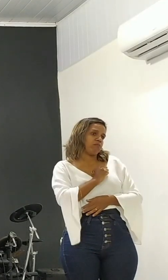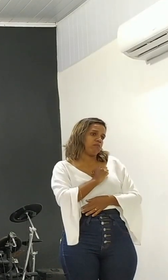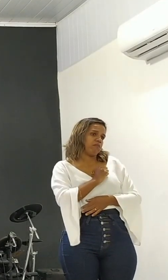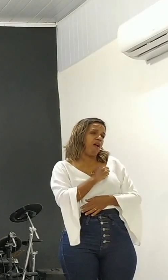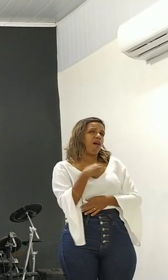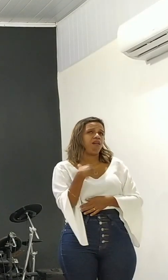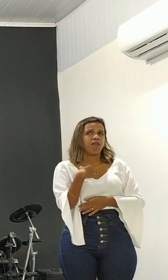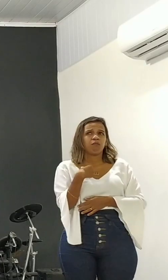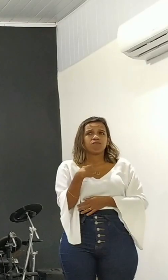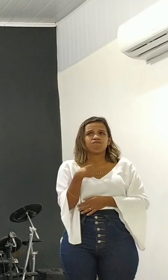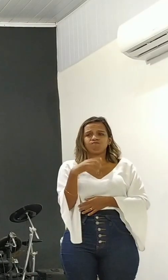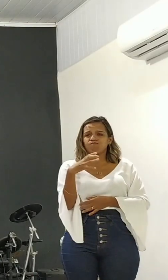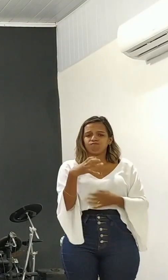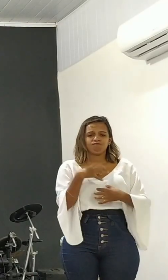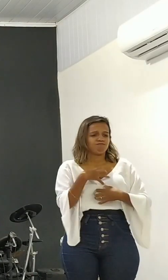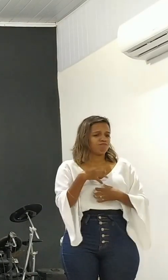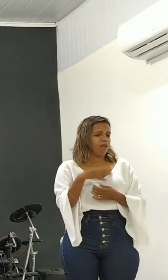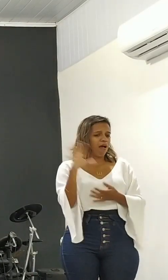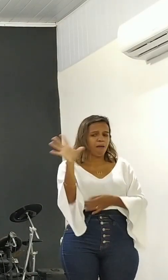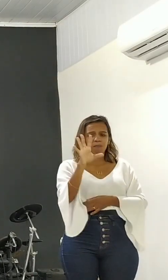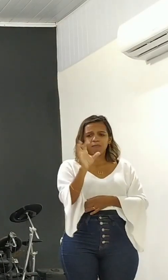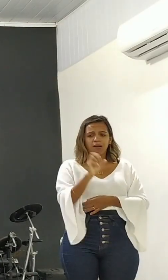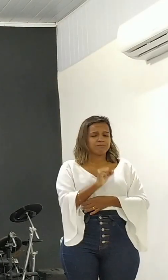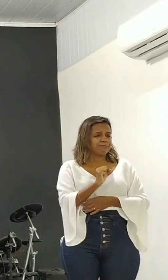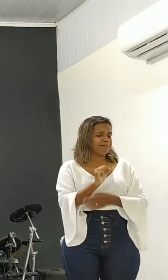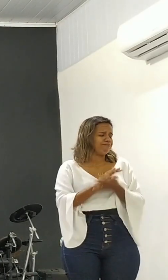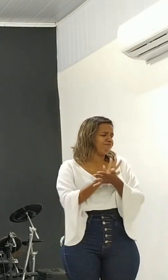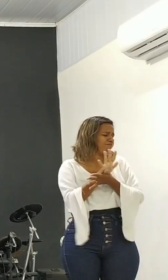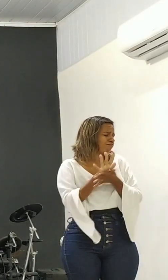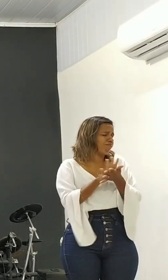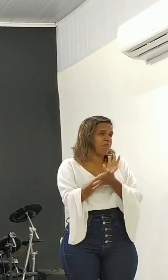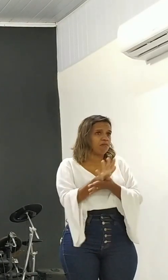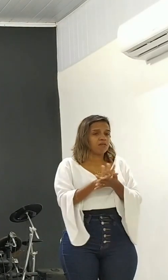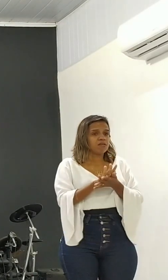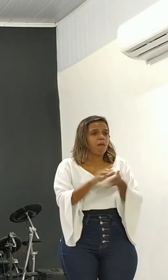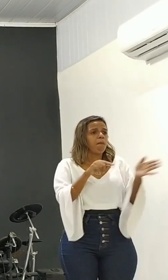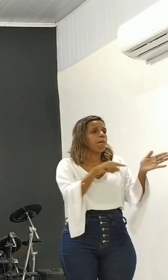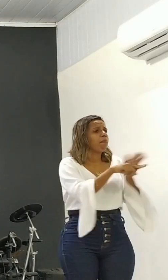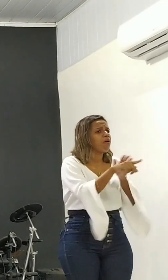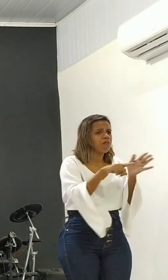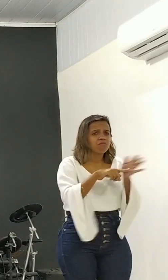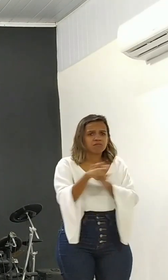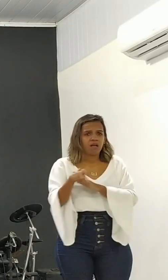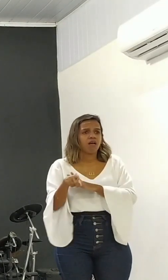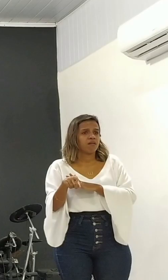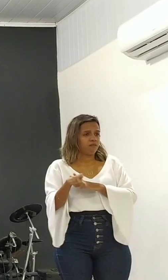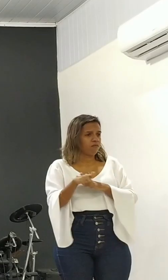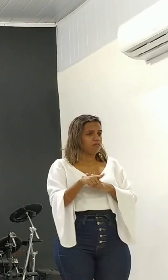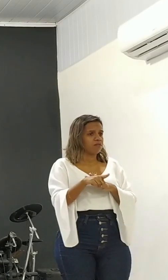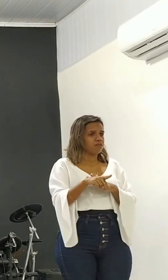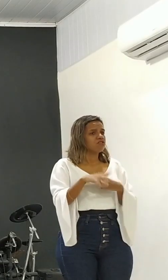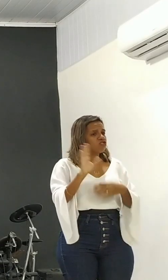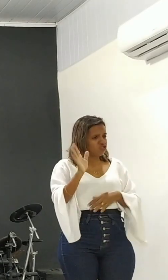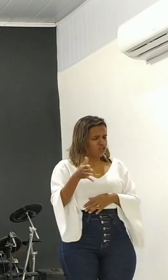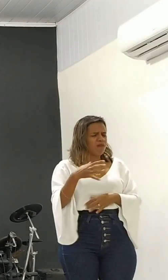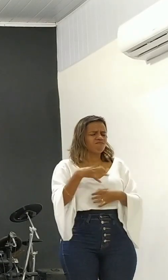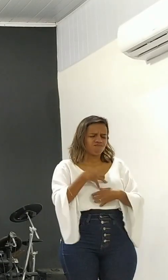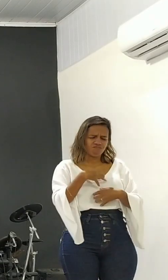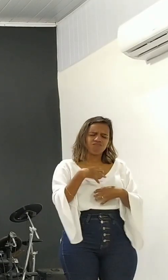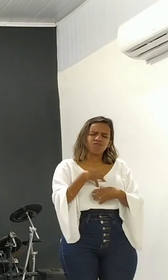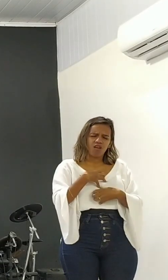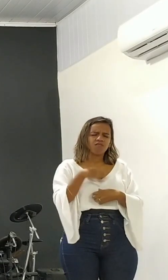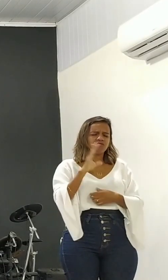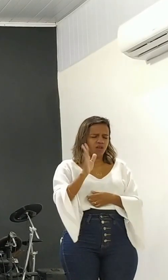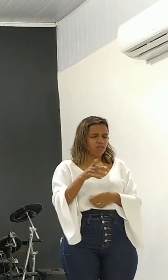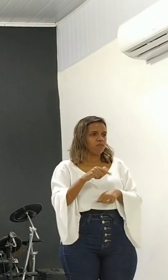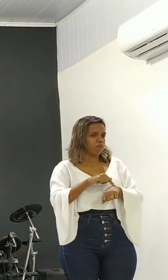me sinto amado, eu não me sinto amado. Se perguntar aqui, muita gente vai dizer: eu já me senti assim.